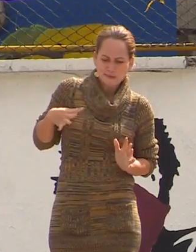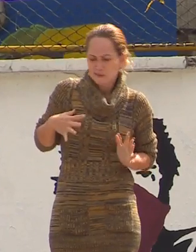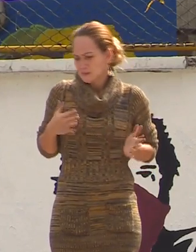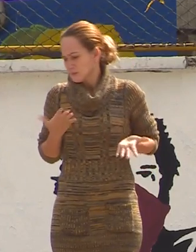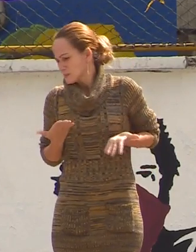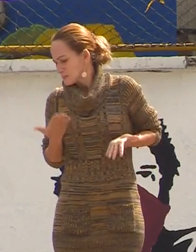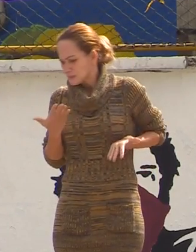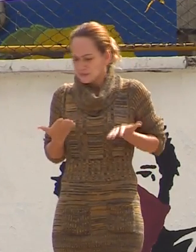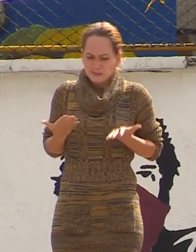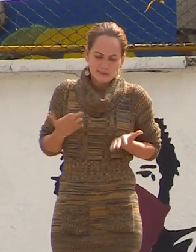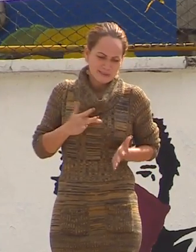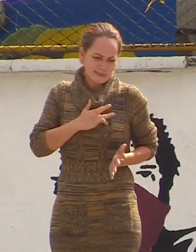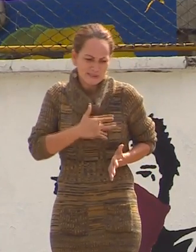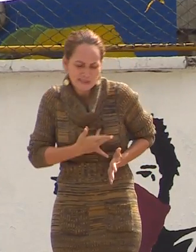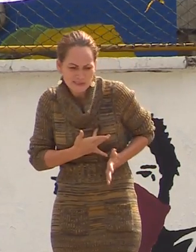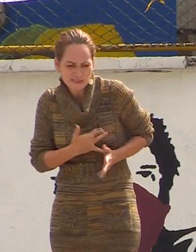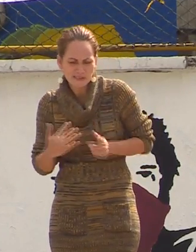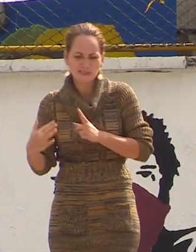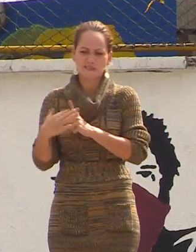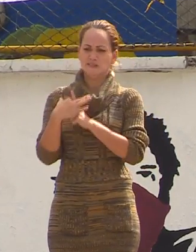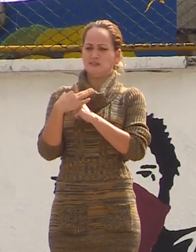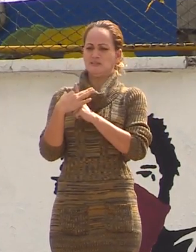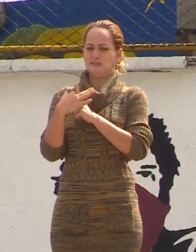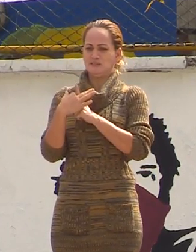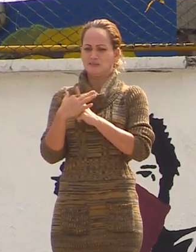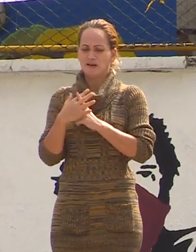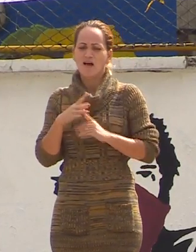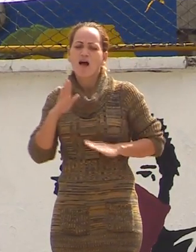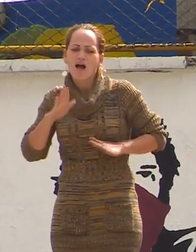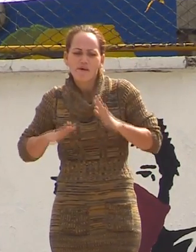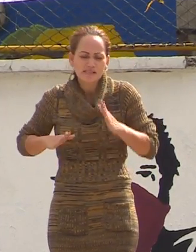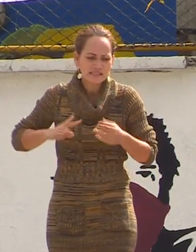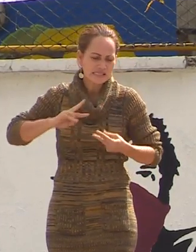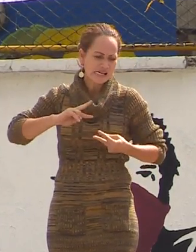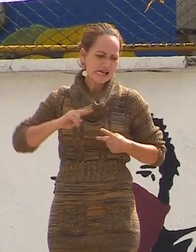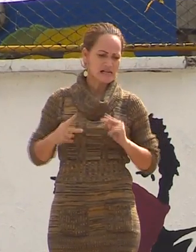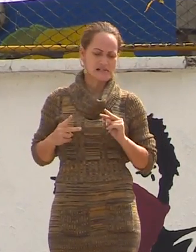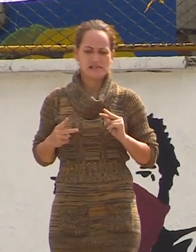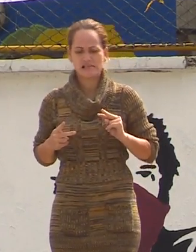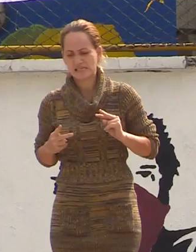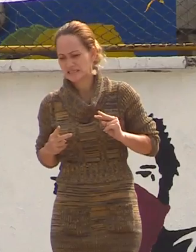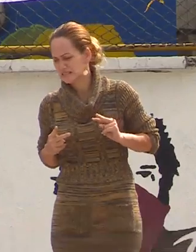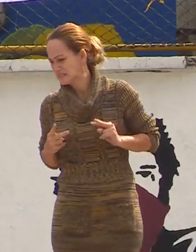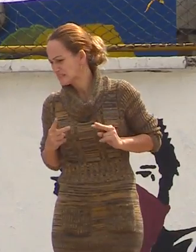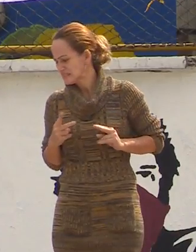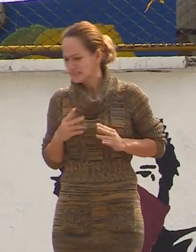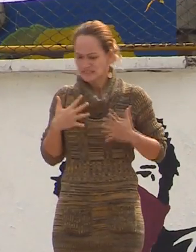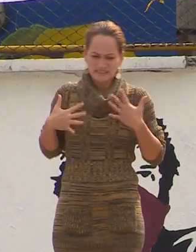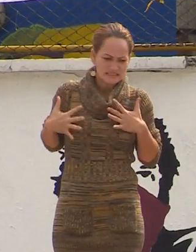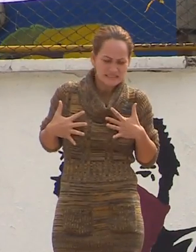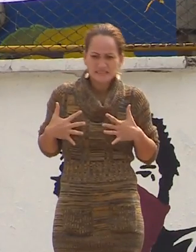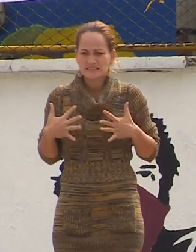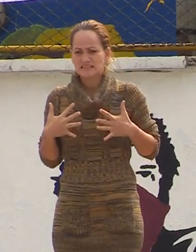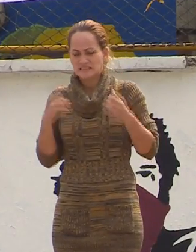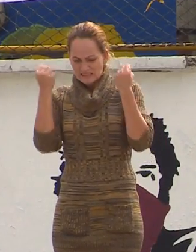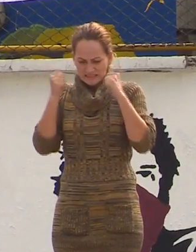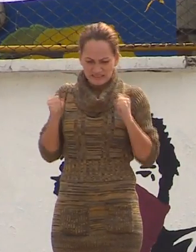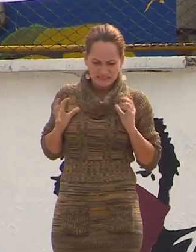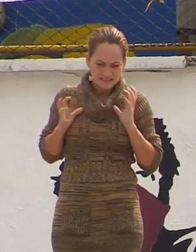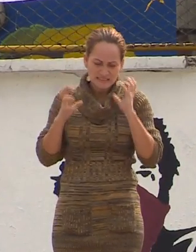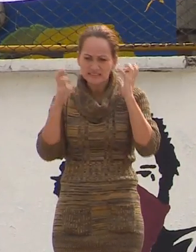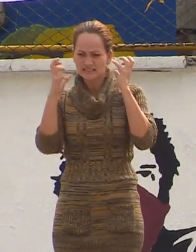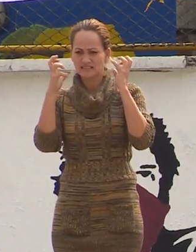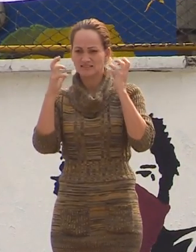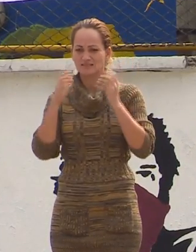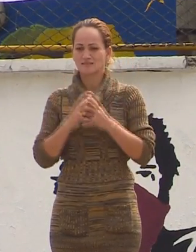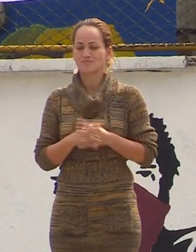inquieta, duele, afecta, provoca contrariedades, intranquilidad, angustia.